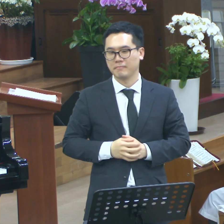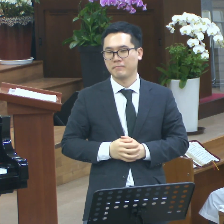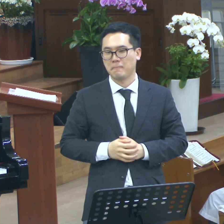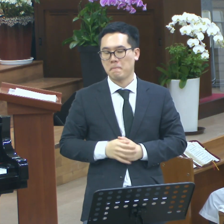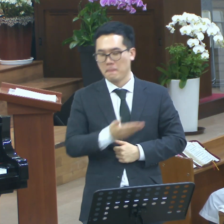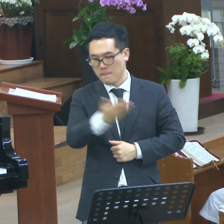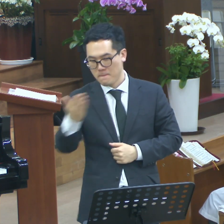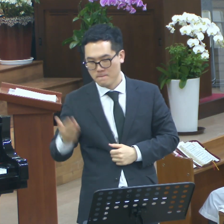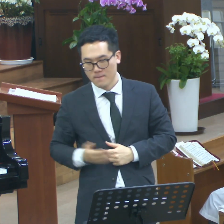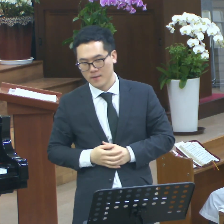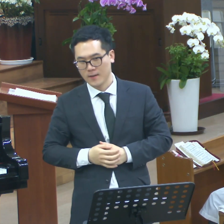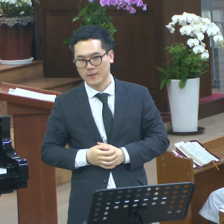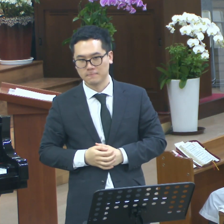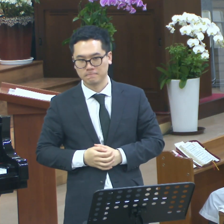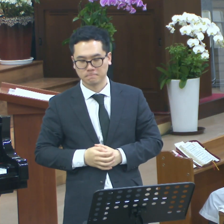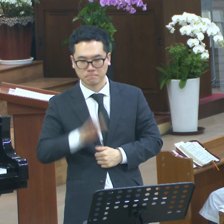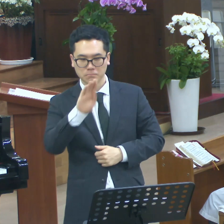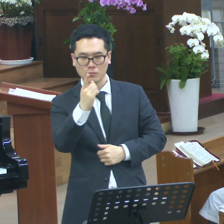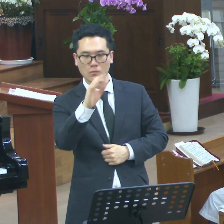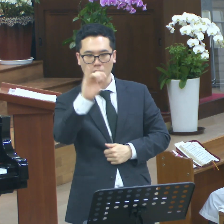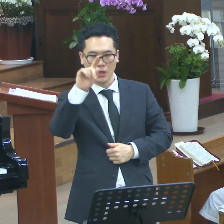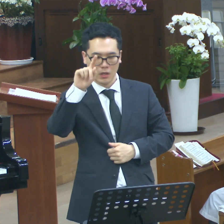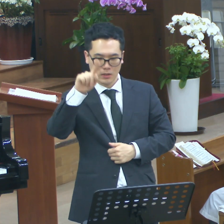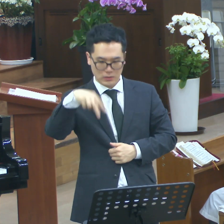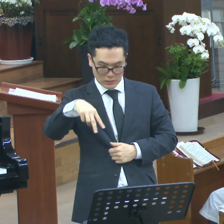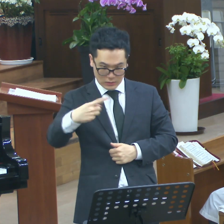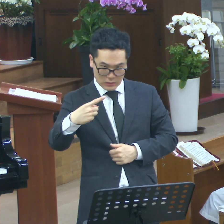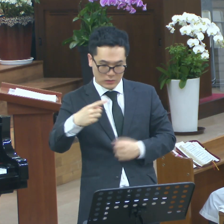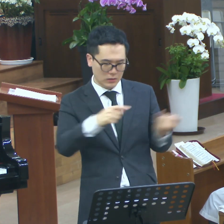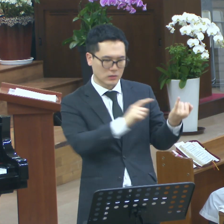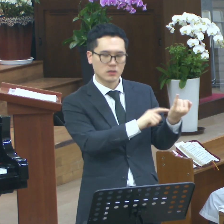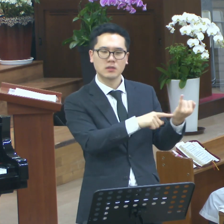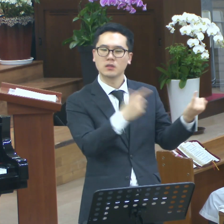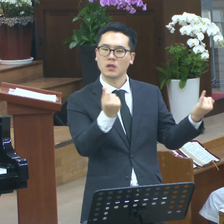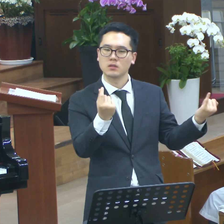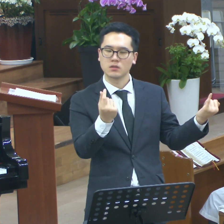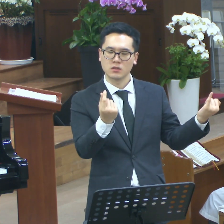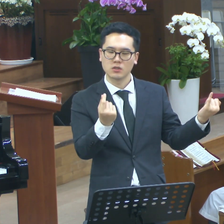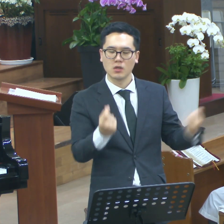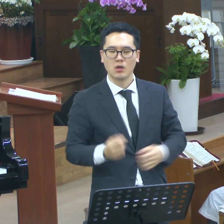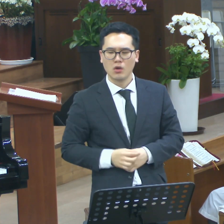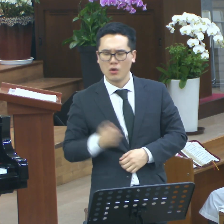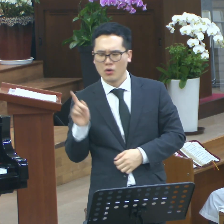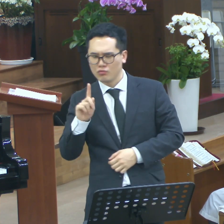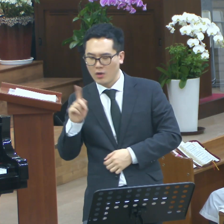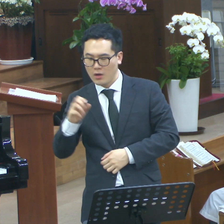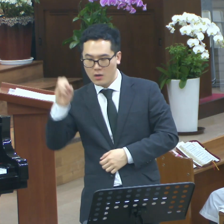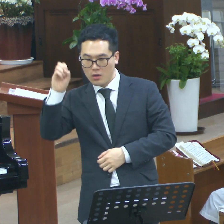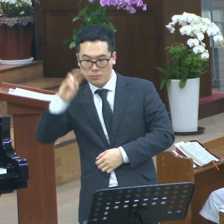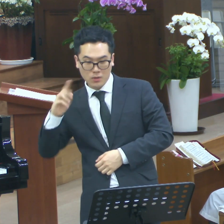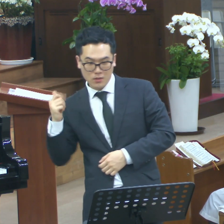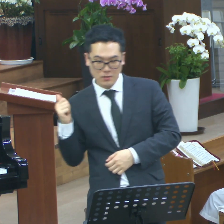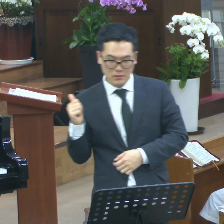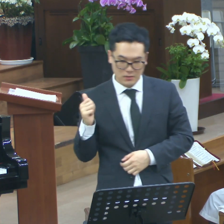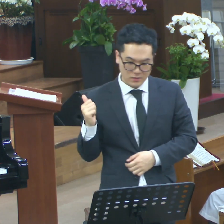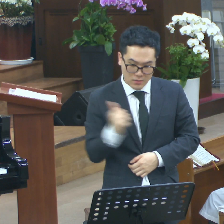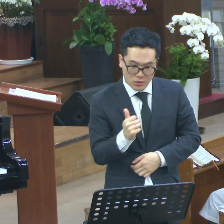여러분 보아스 같은 분이 여러분 옆에 나타나서 막 얘기를 해주면 얼마나 좋겠어요. 그런데 하나님 우리를 위로하는